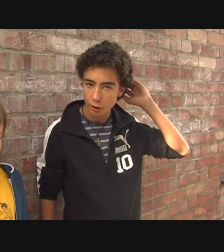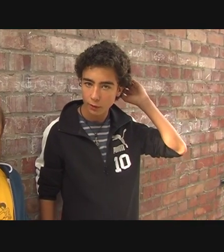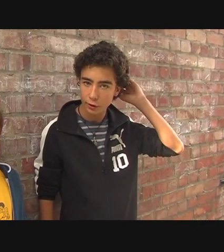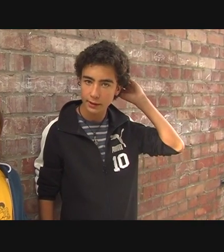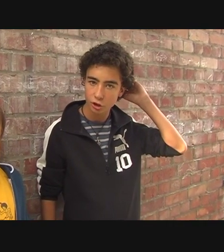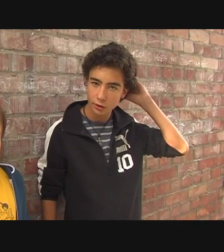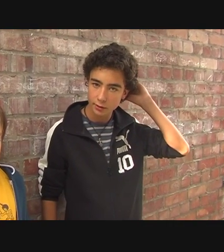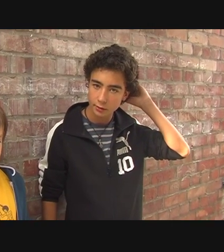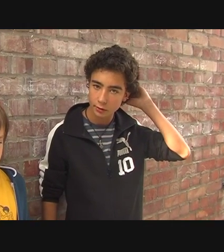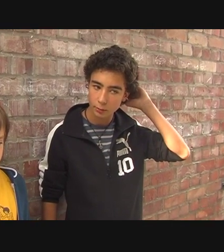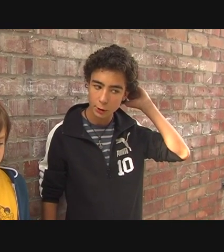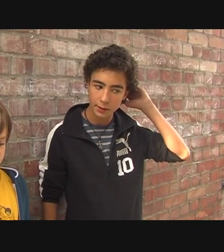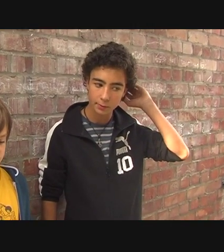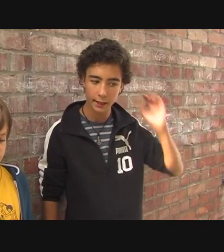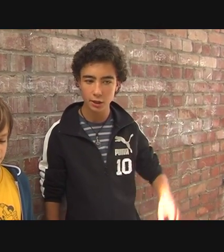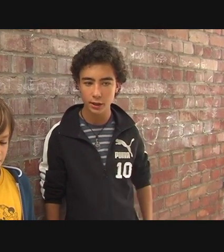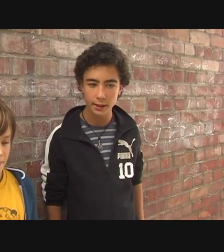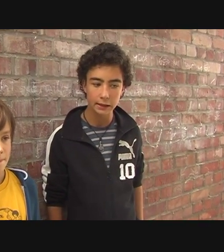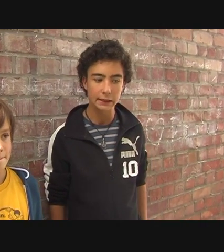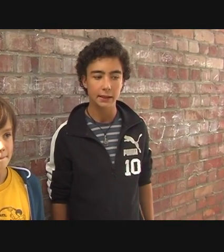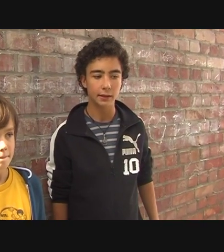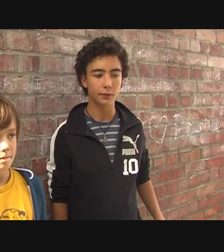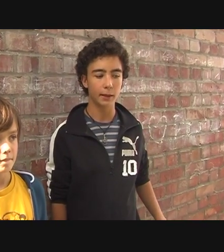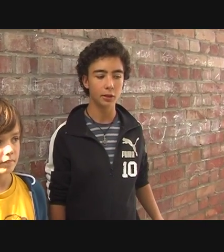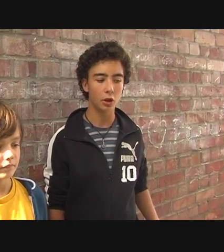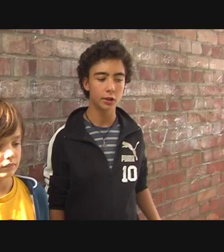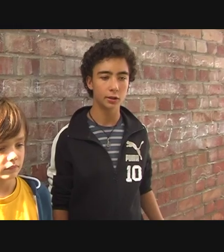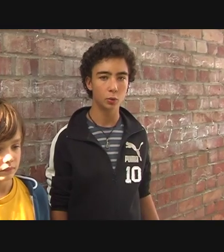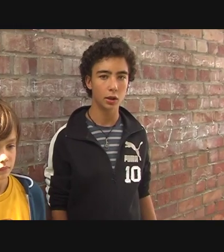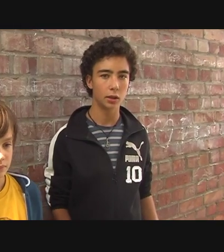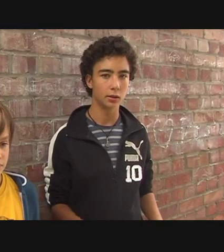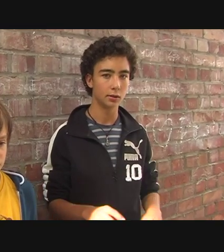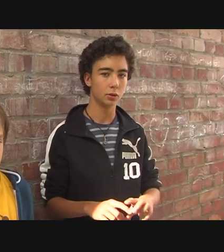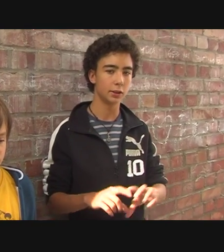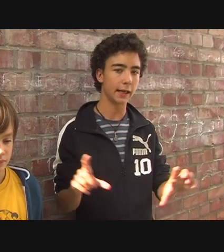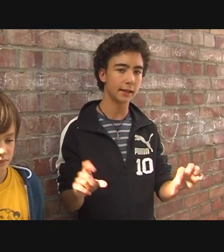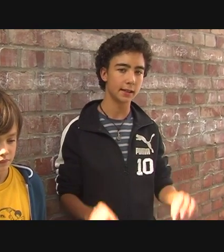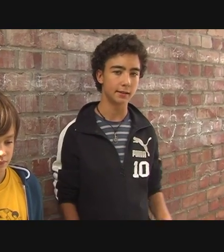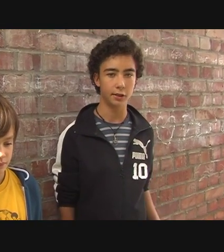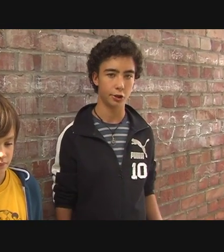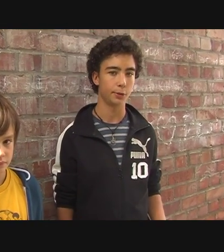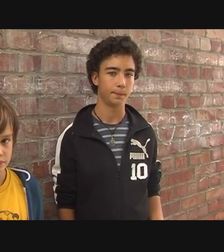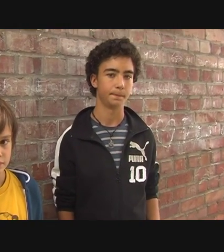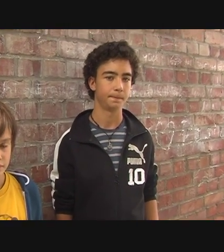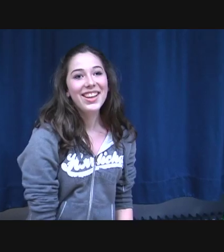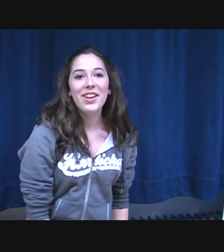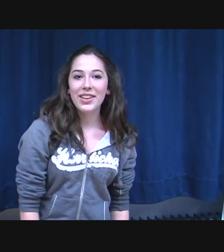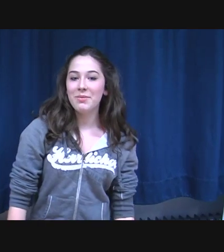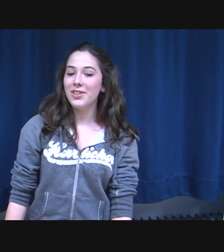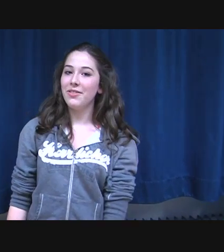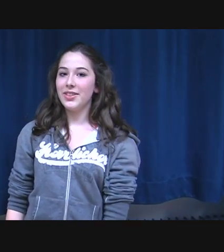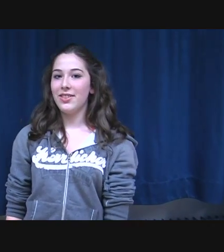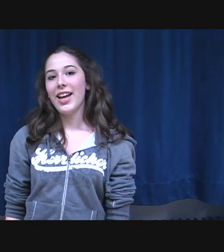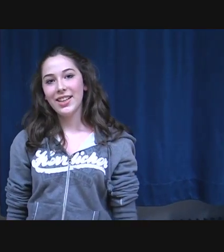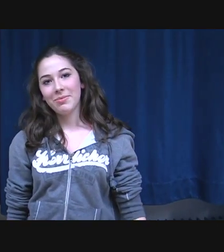auch bei Schülern von Z schützen. Zum Beispiel, dass man einstellt, dass fremde Leute nur so eine Teilseite sehen können. Wenn